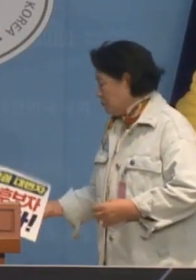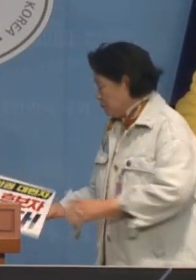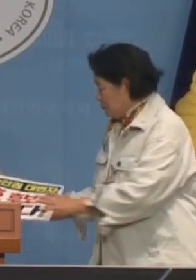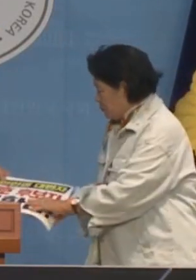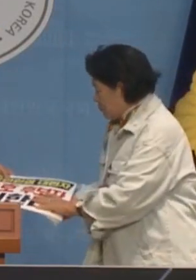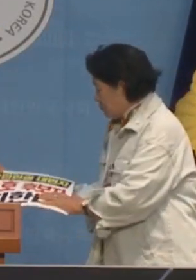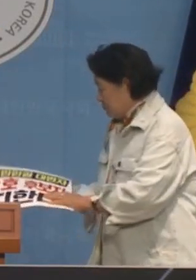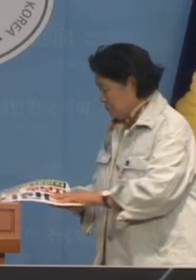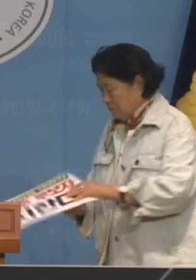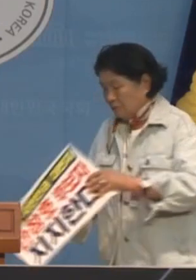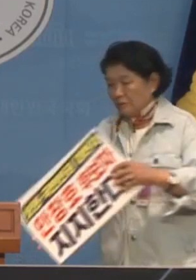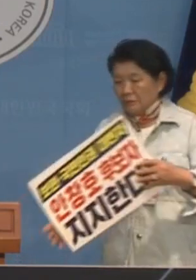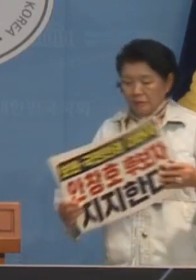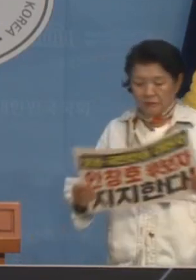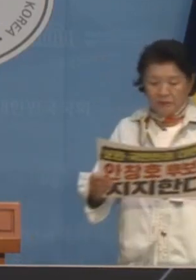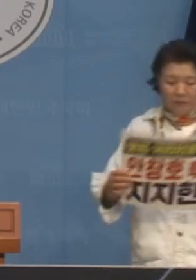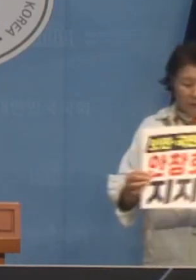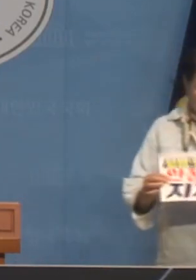드릴까요? 하나 더.